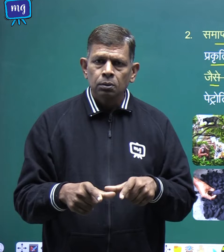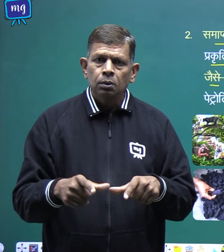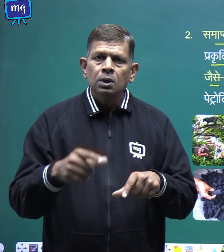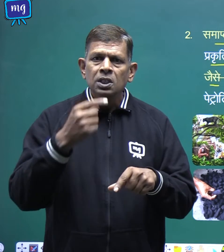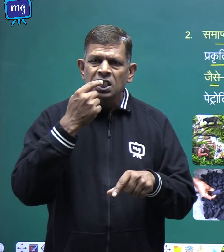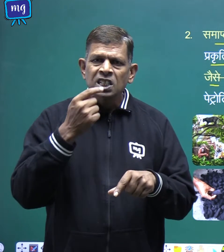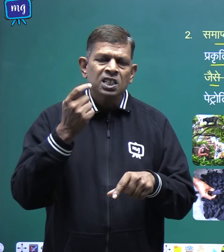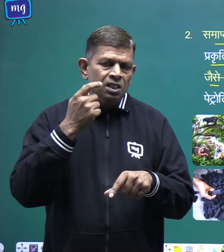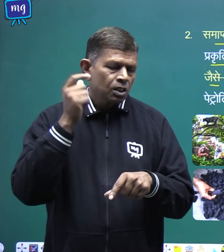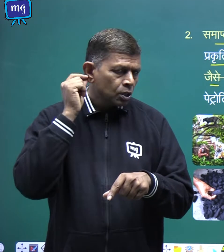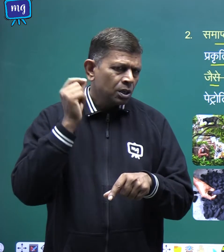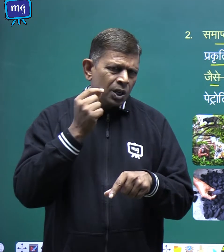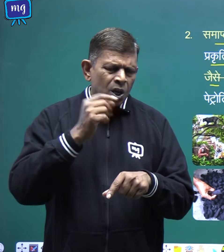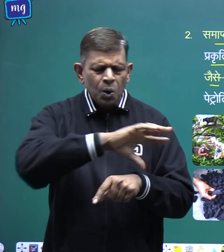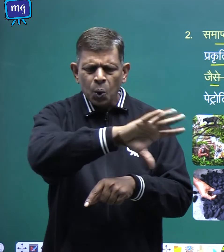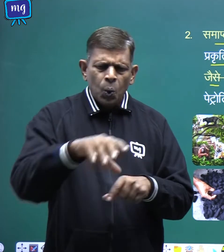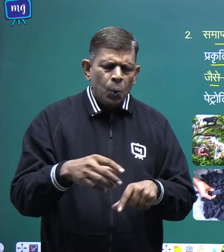खनिज,